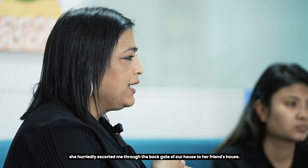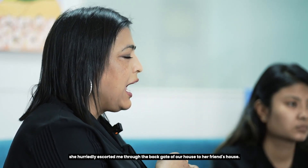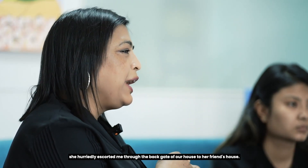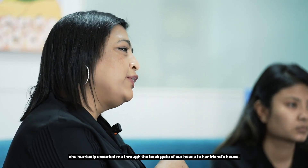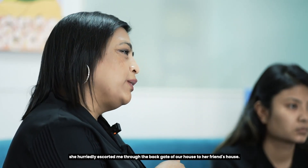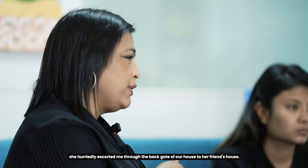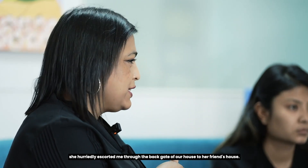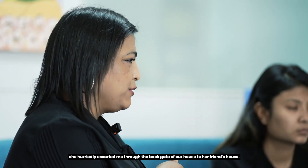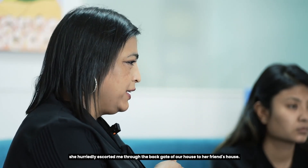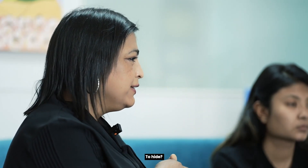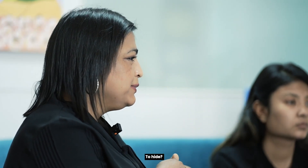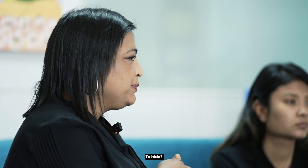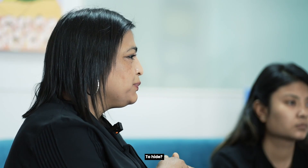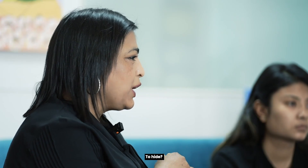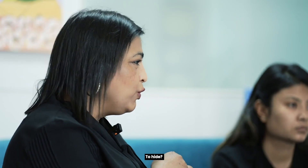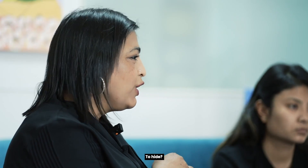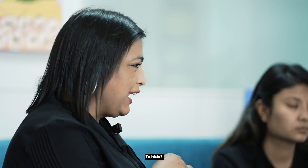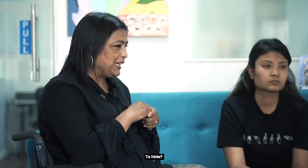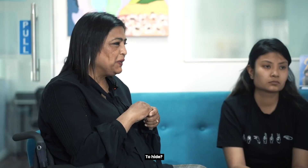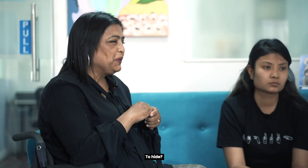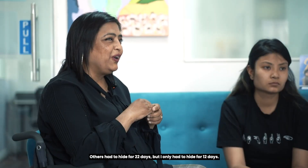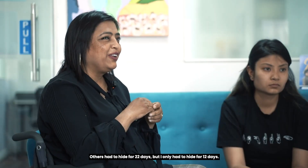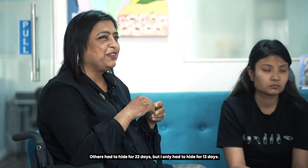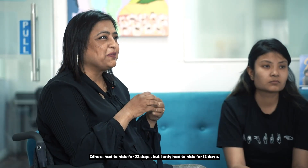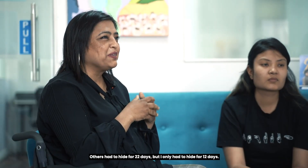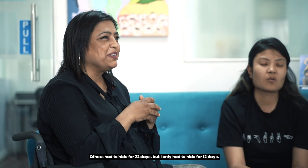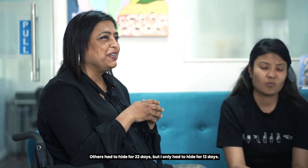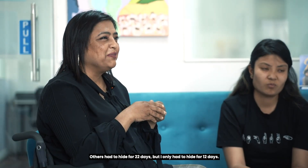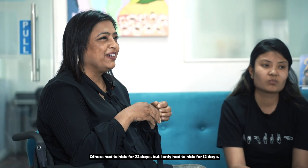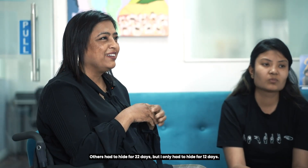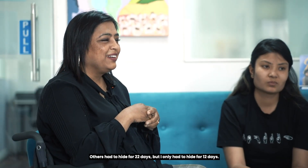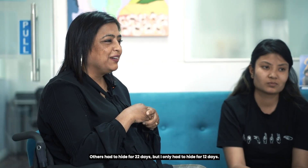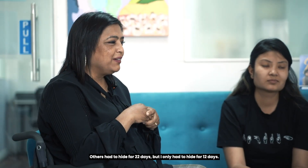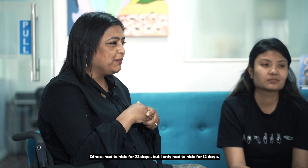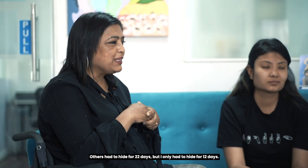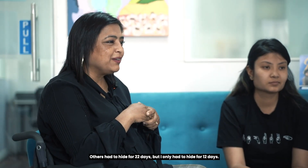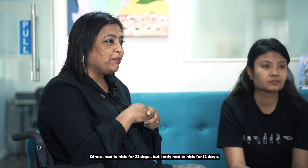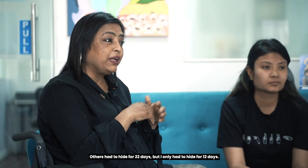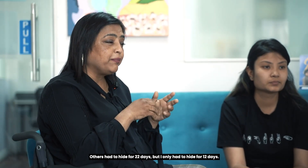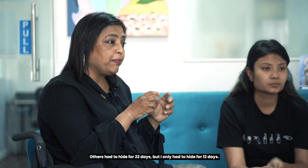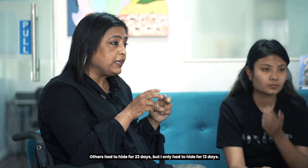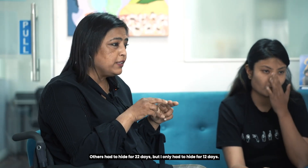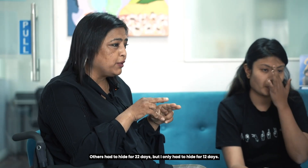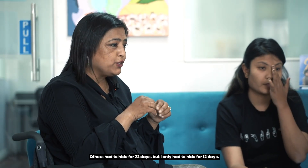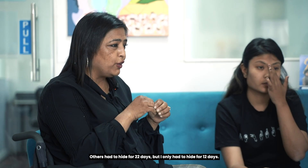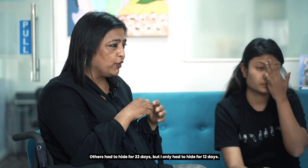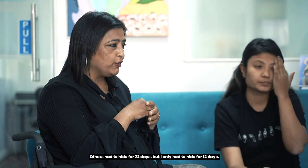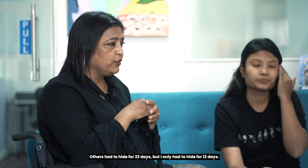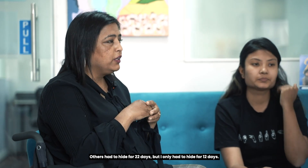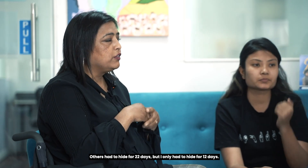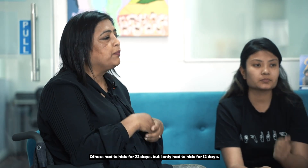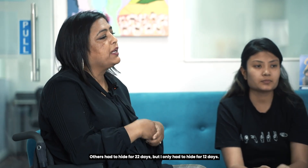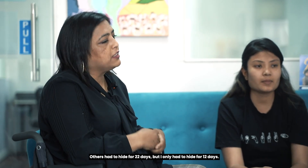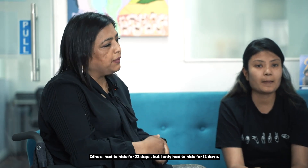घरमा आन्टीको घरमा लैजानु भयो लुक्नको लागि अनि त्यसपछि म मलाई चाहिँ पहिला 22 दिन बस्थ्यो